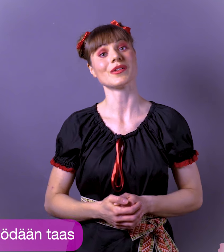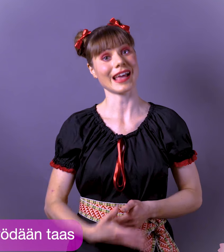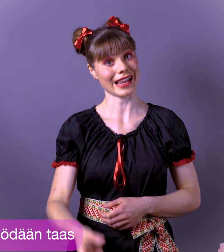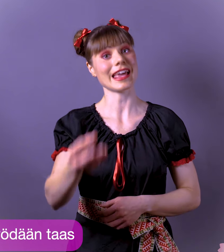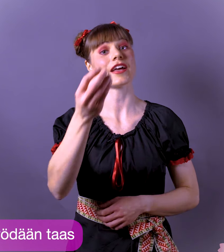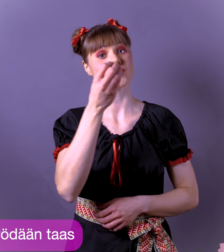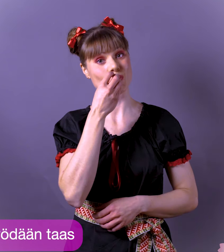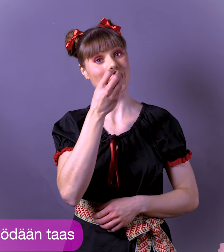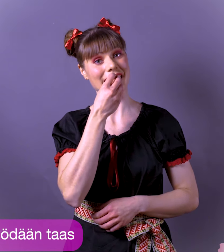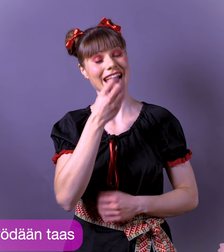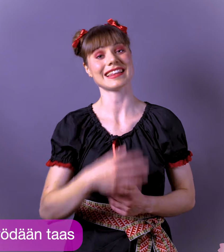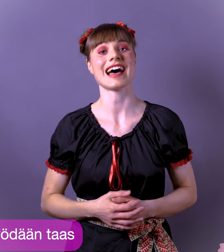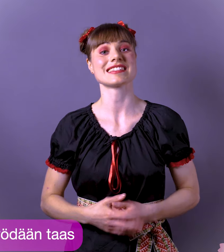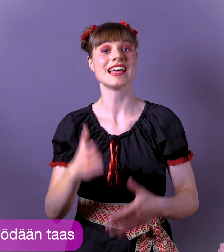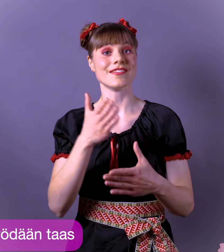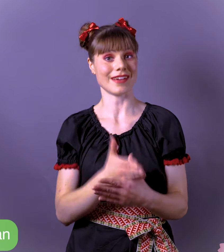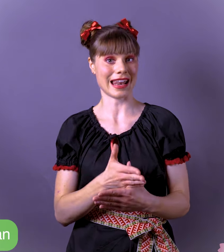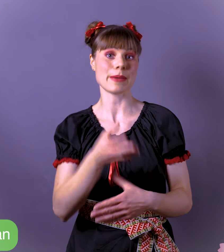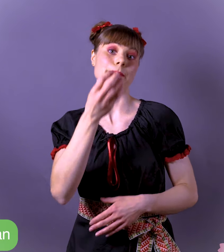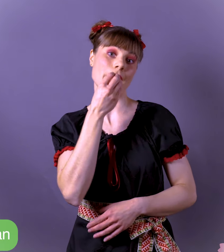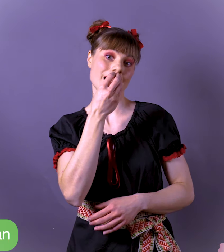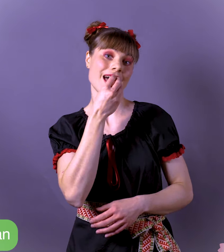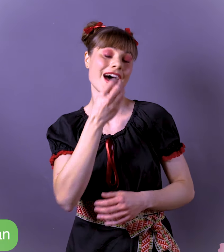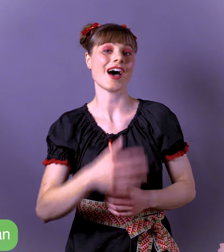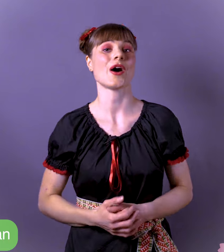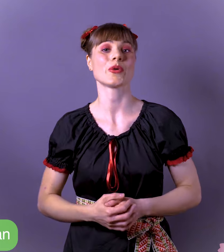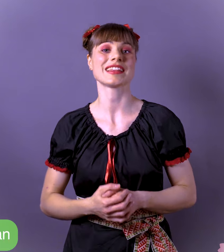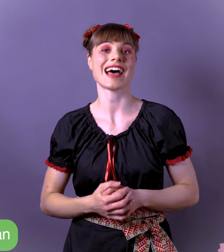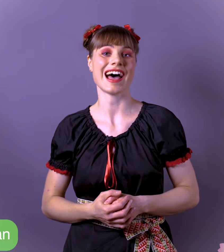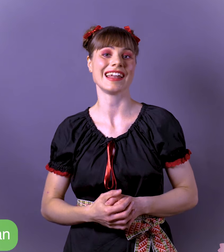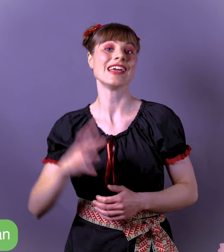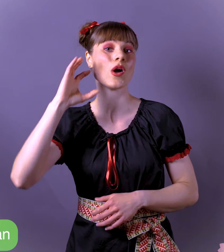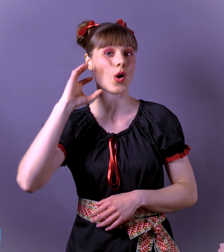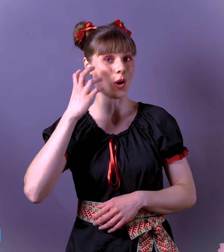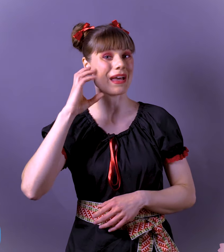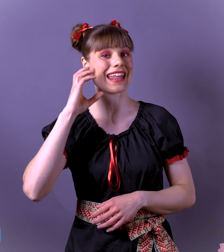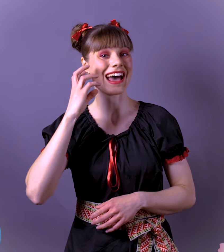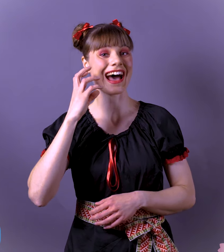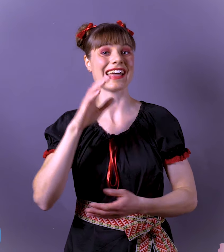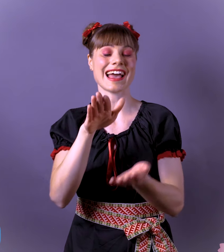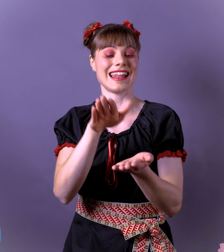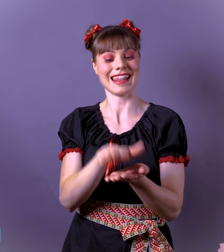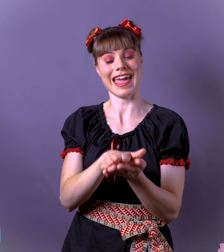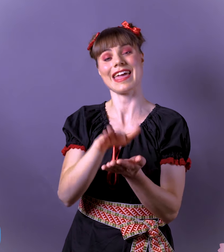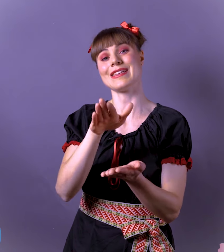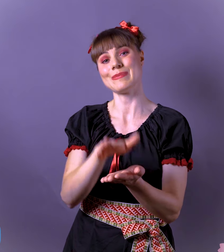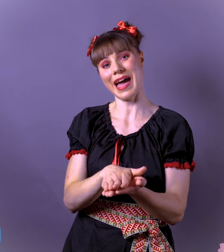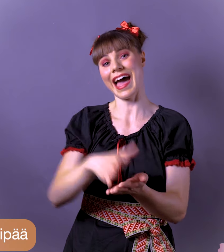Ulkoilun jälkeen syödään taas, välipalaa haukataan. Omenaa ja leipää,